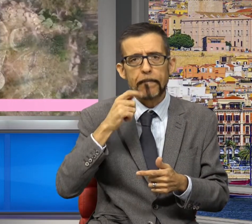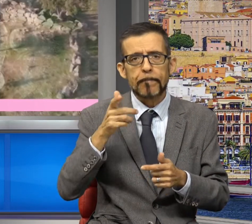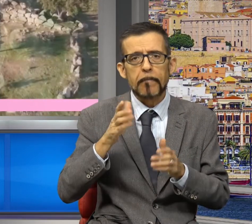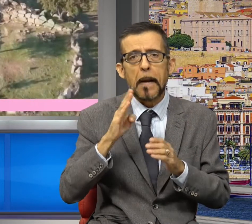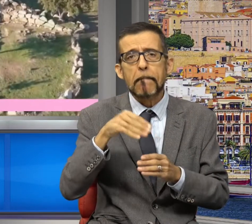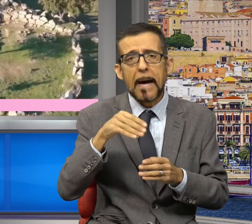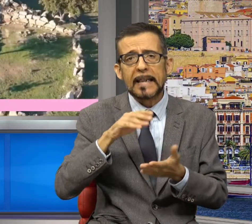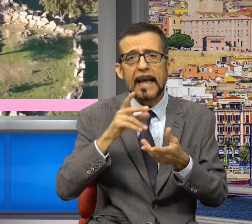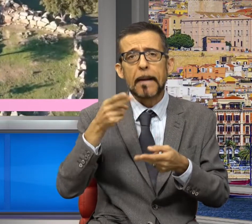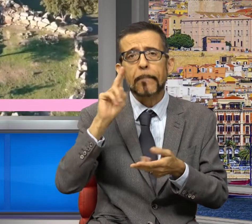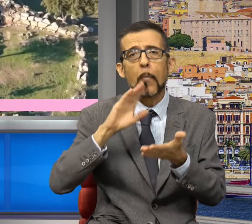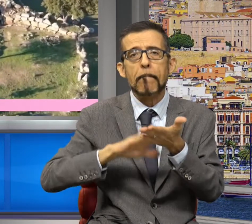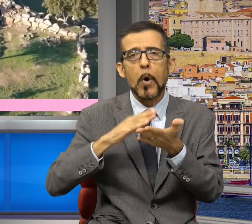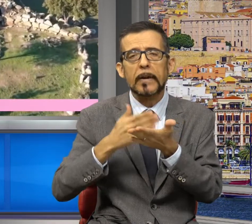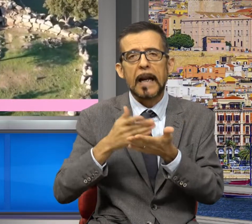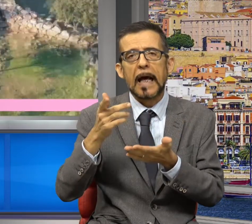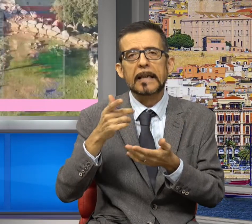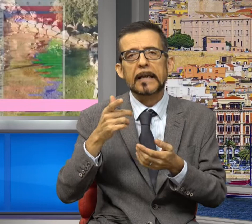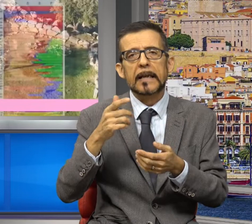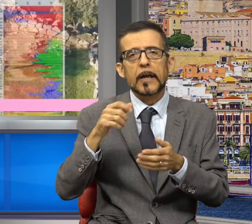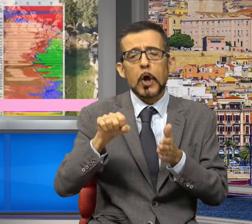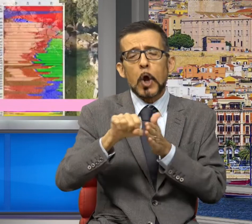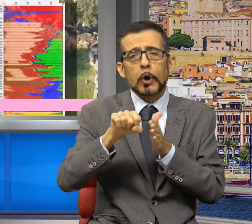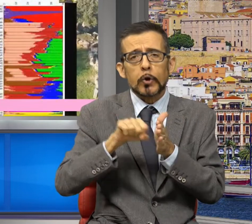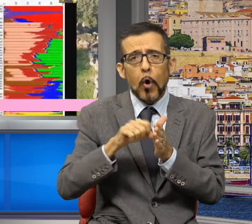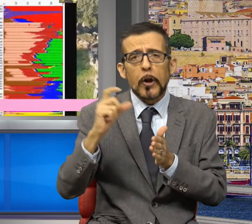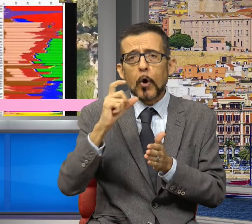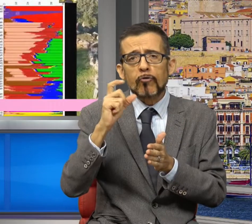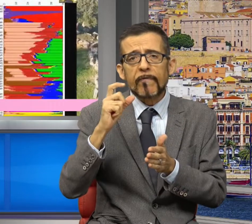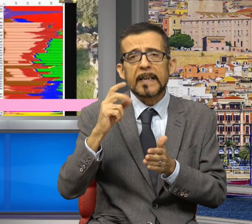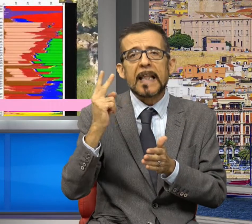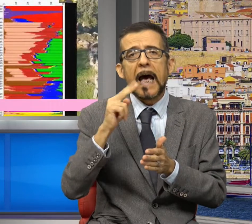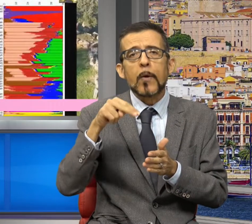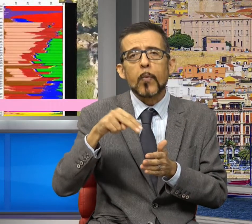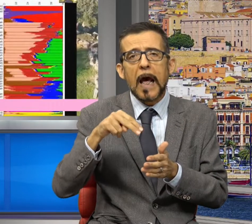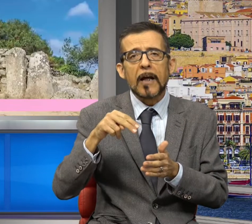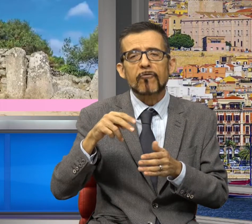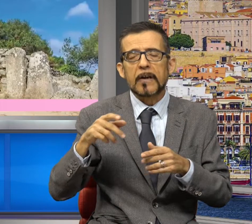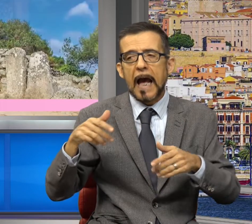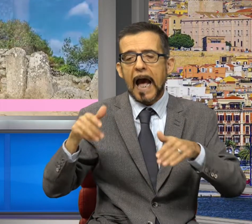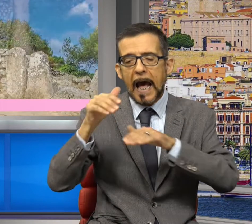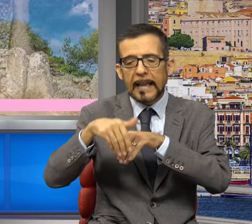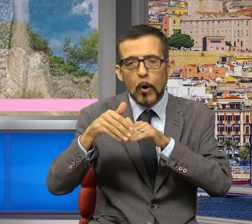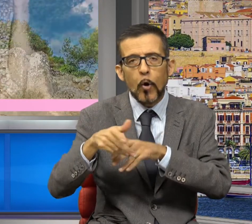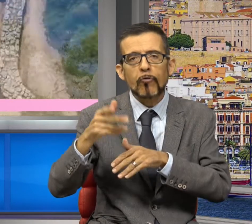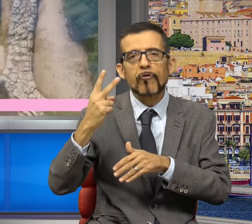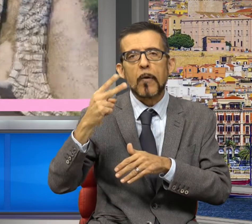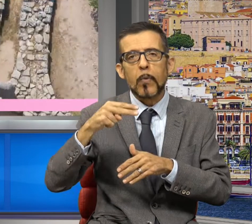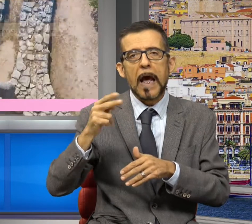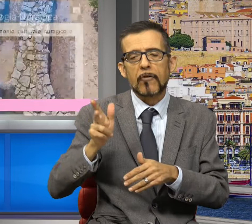il contesto storico della civiltà nuragica, l'archeologia e la civiltà e il suo patrimonio. Durante il corso sono stati organizzati